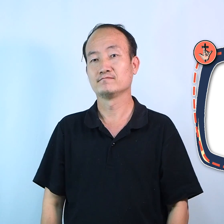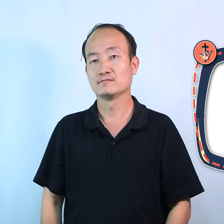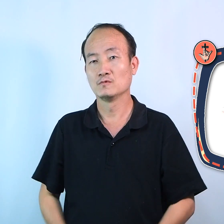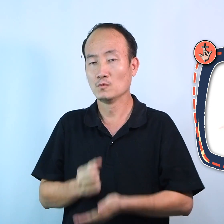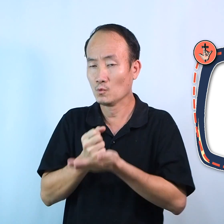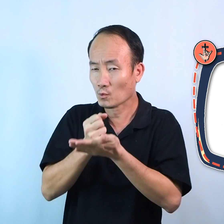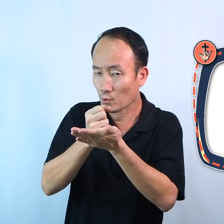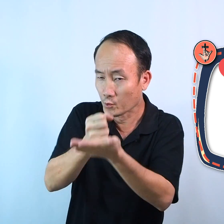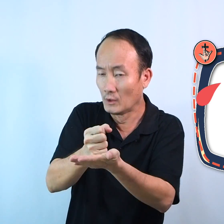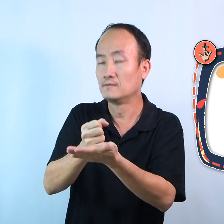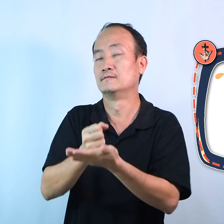พช่วยเหลือโ